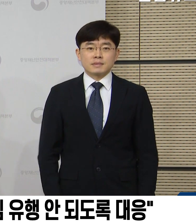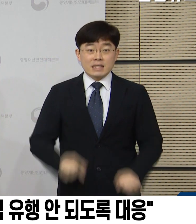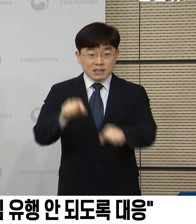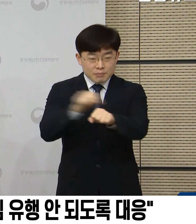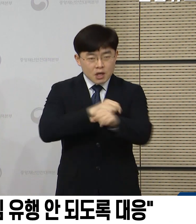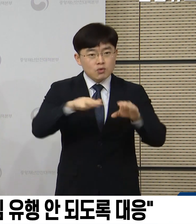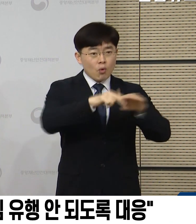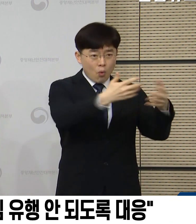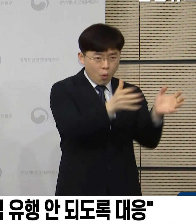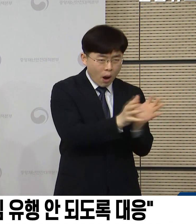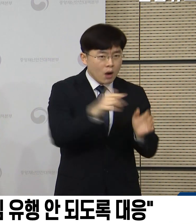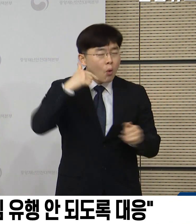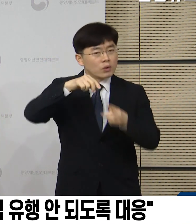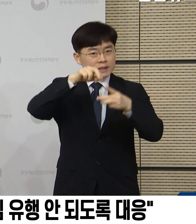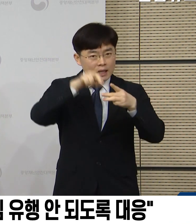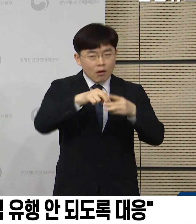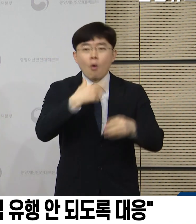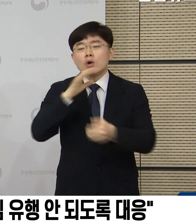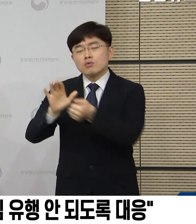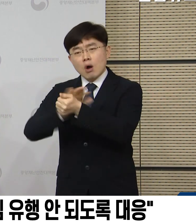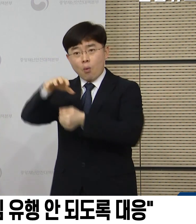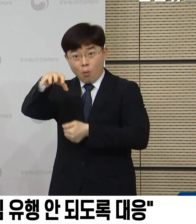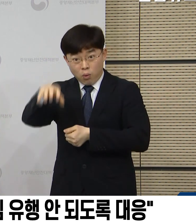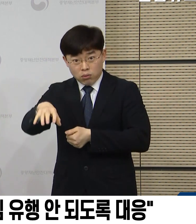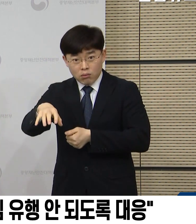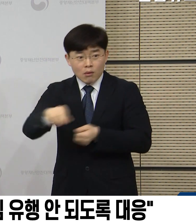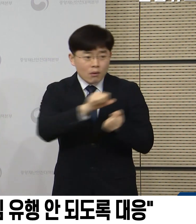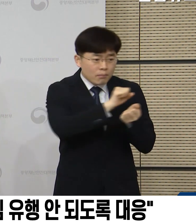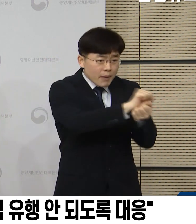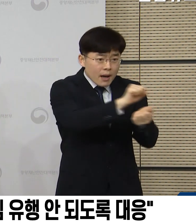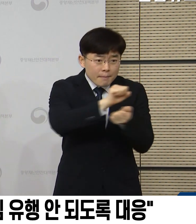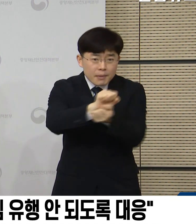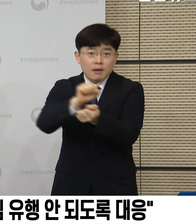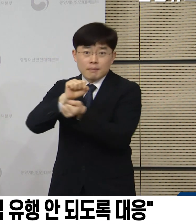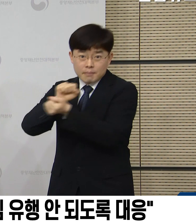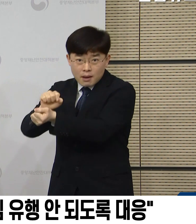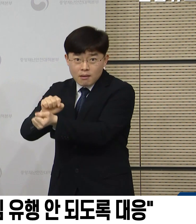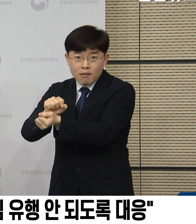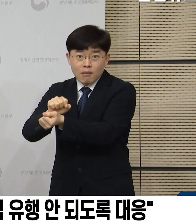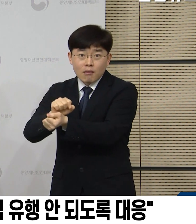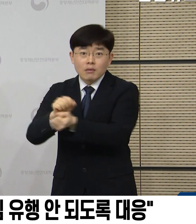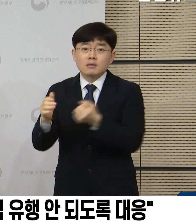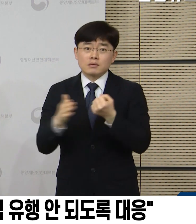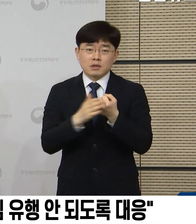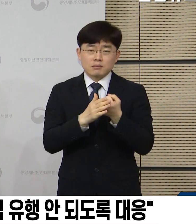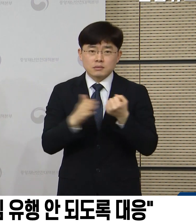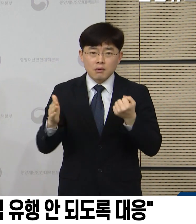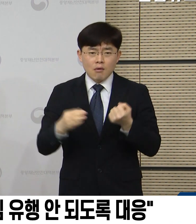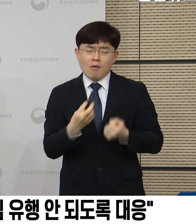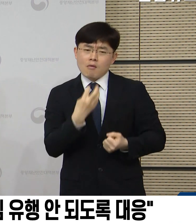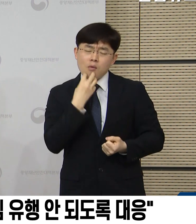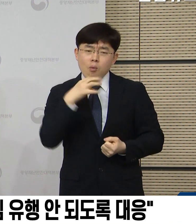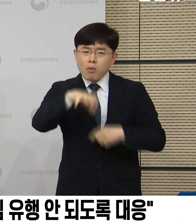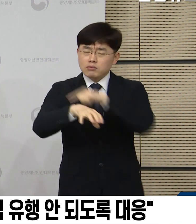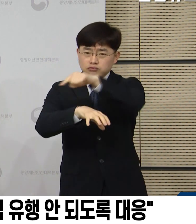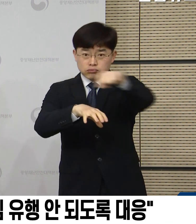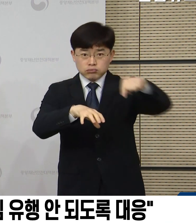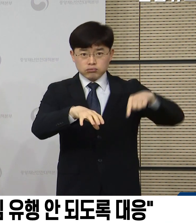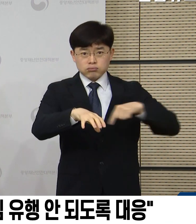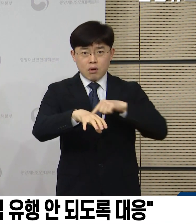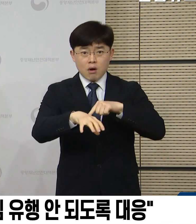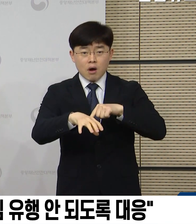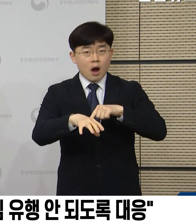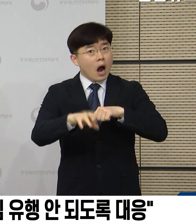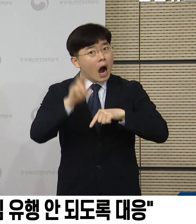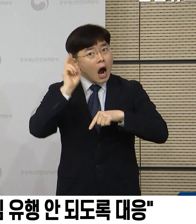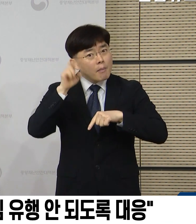종교시설, 콜센터, 요양원 등에서 산발적으로 발생하고 있는 집단 감염이 수도권을 중심으로